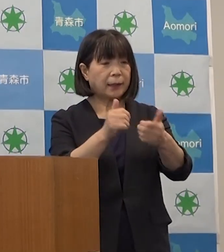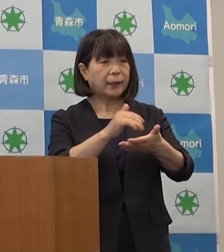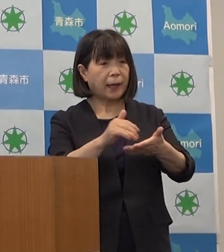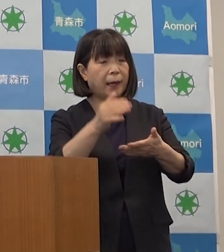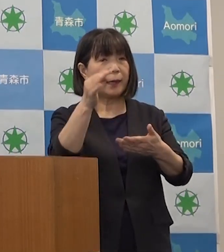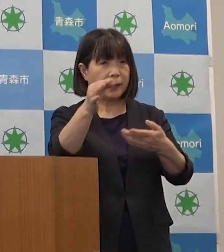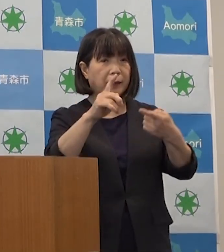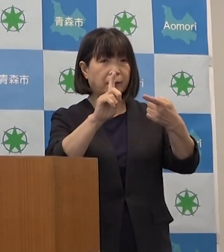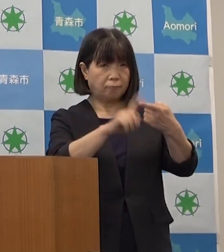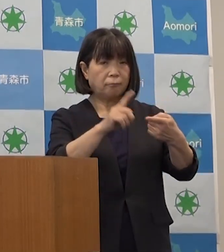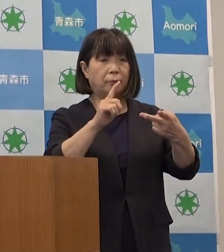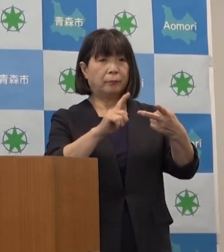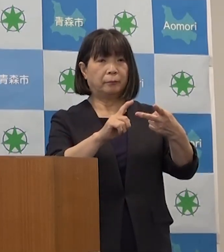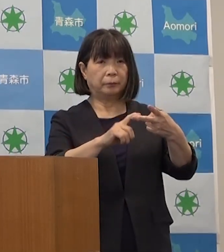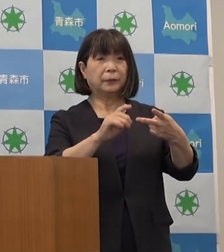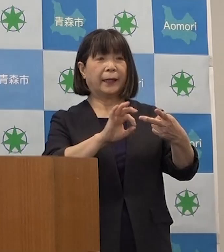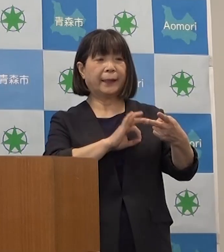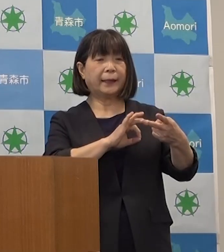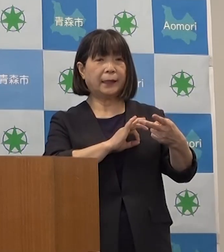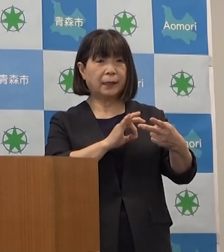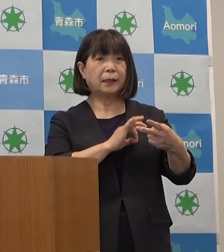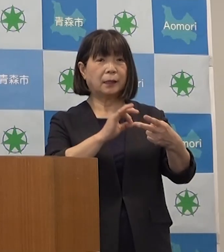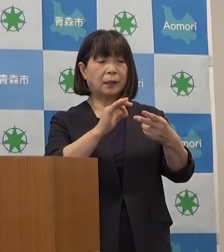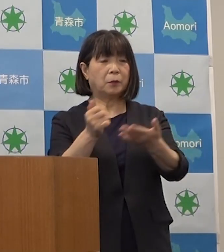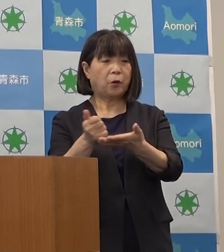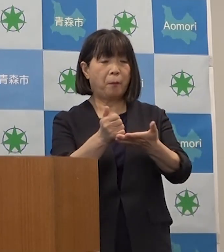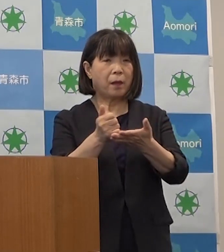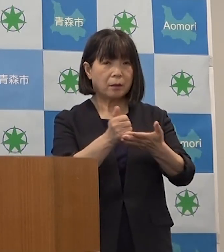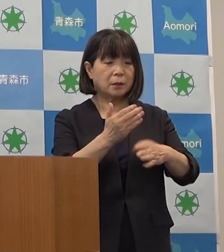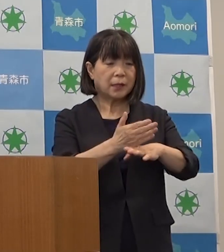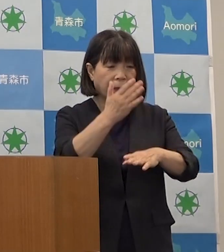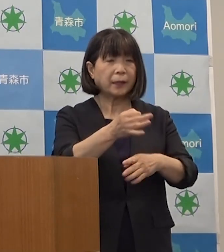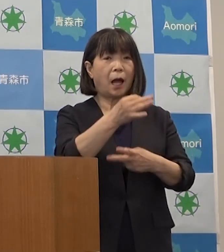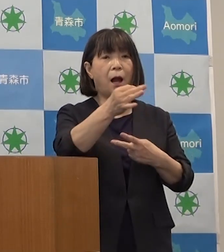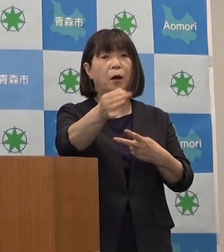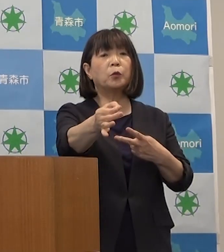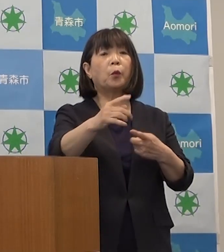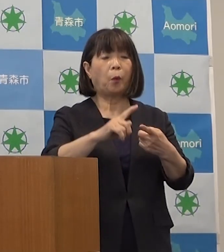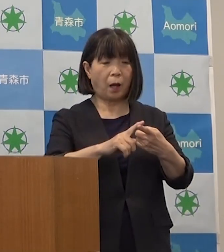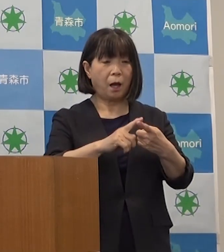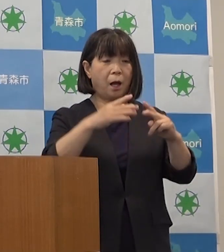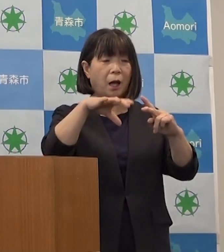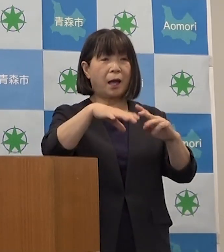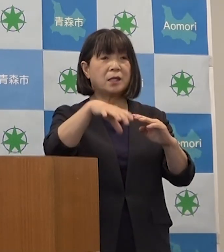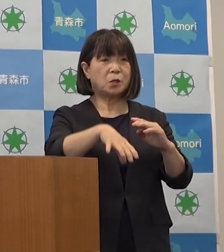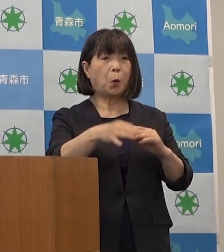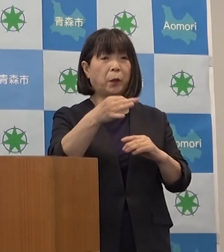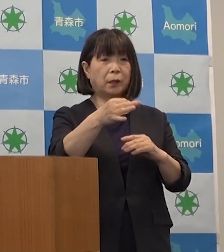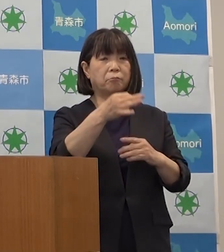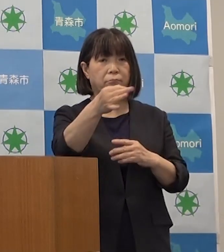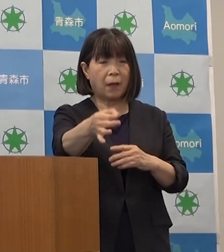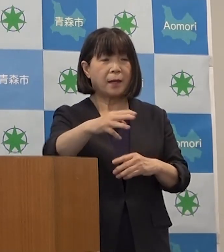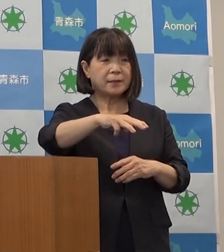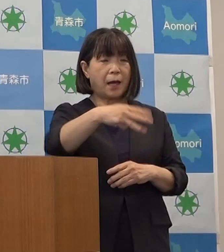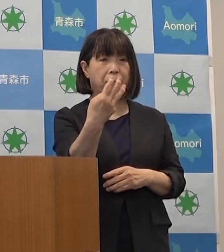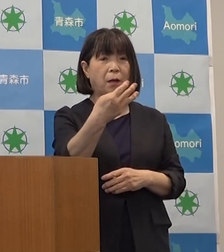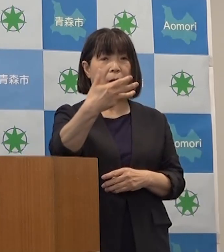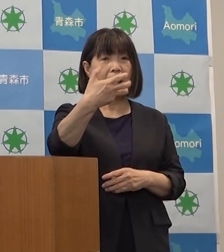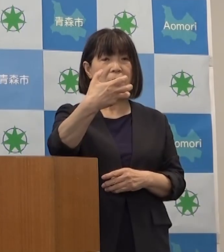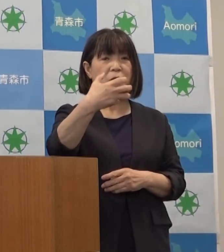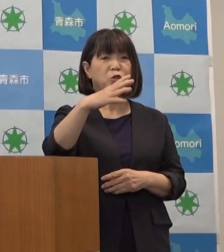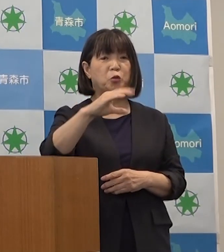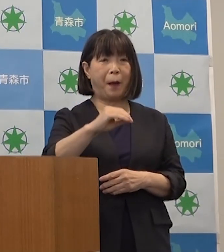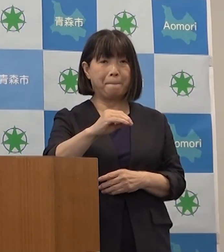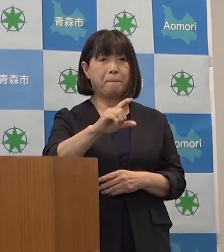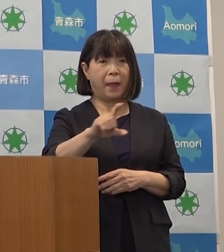として、委員として招く方の謝金ですとか、それから会場費などで、380万円ほど